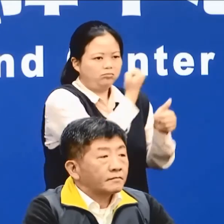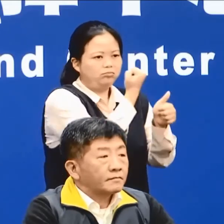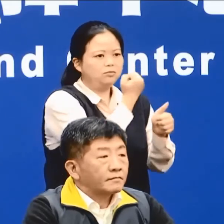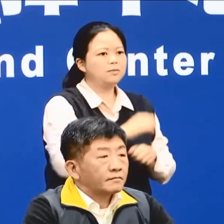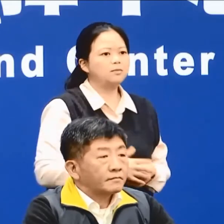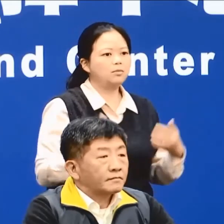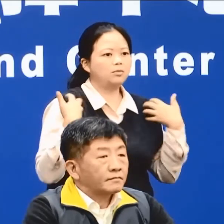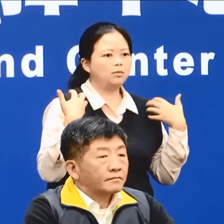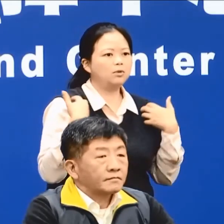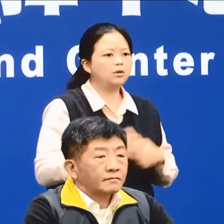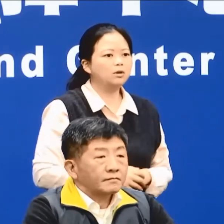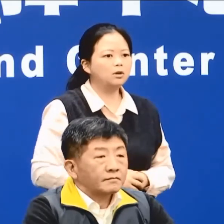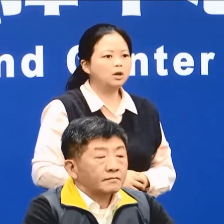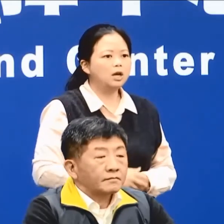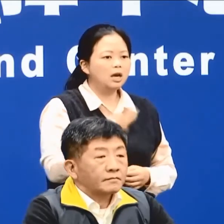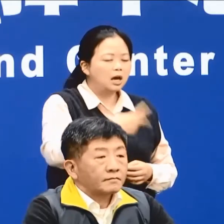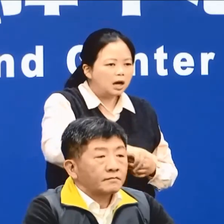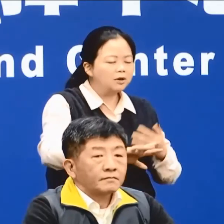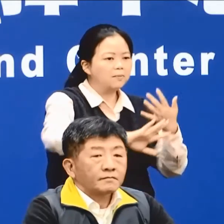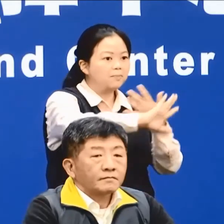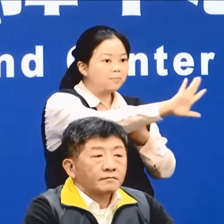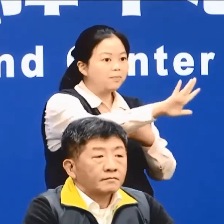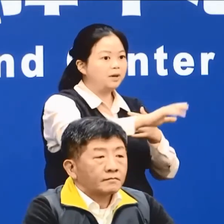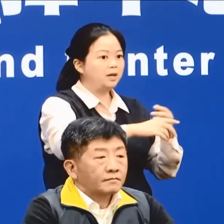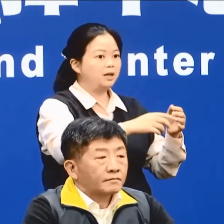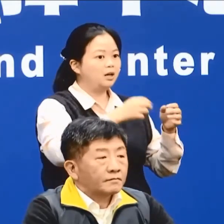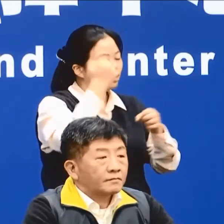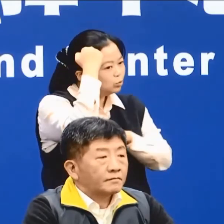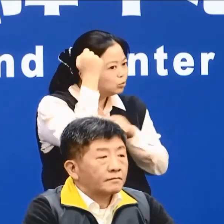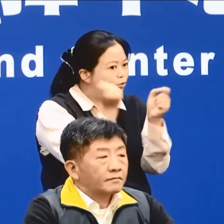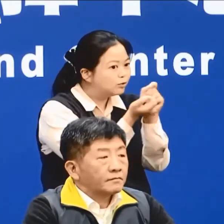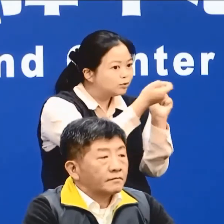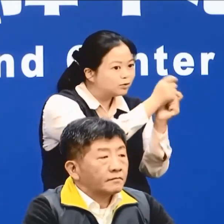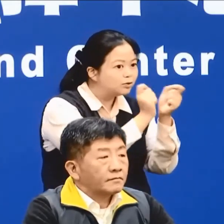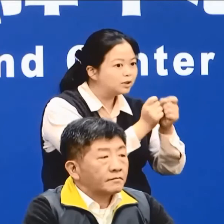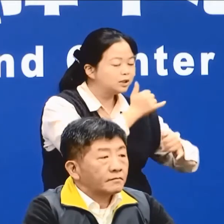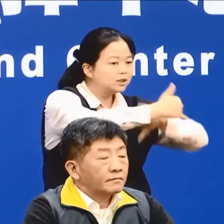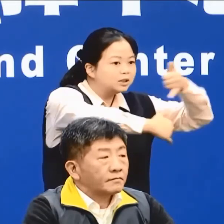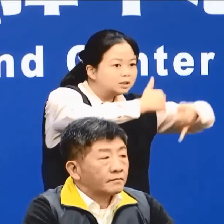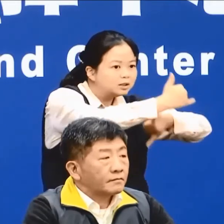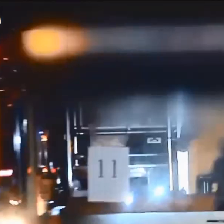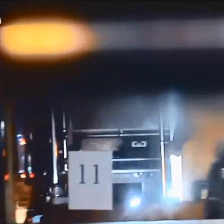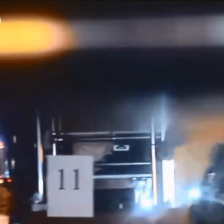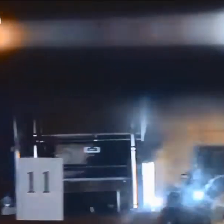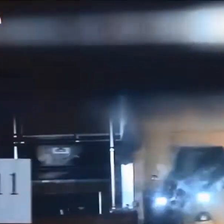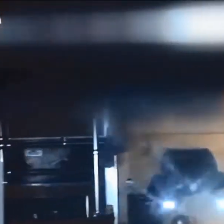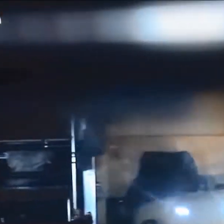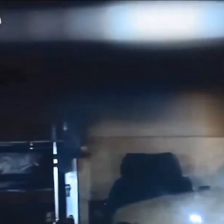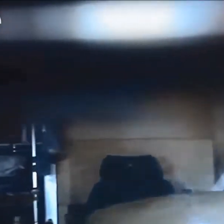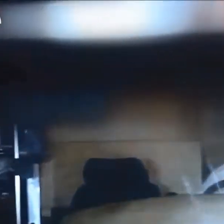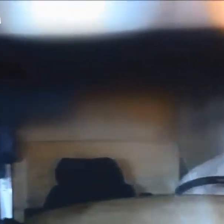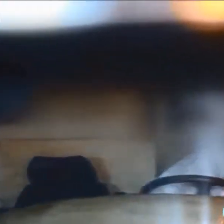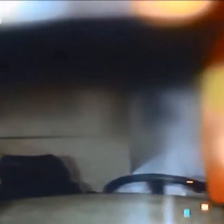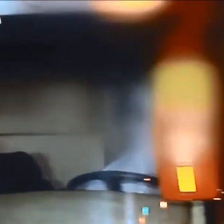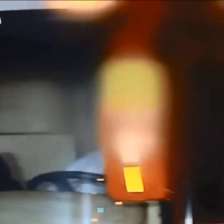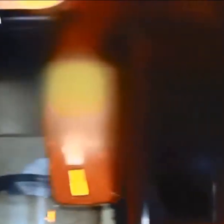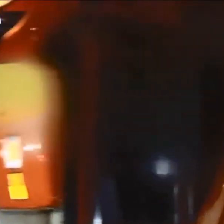いる周辺の住民との隔離とちぃ員の安全確保に努めている